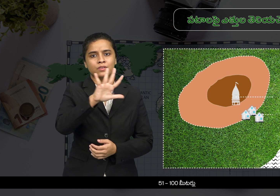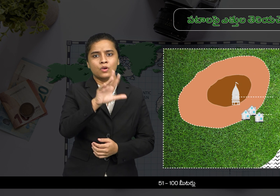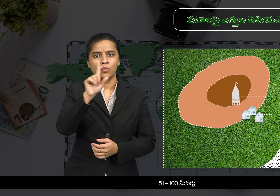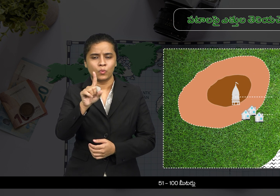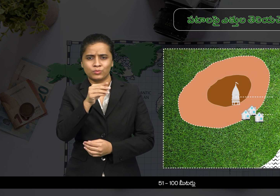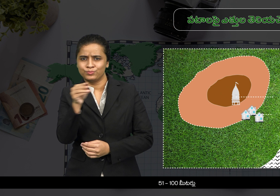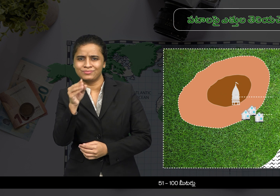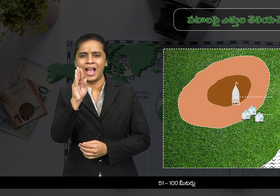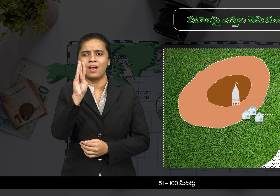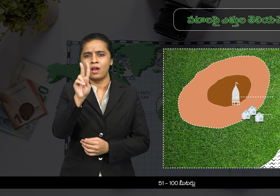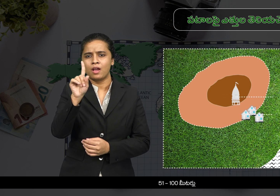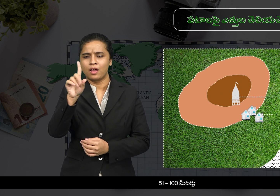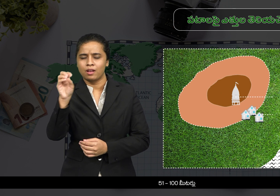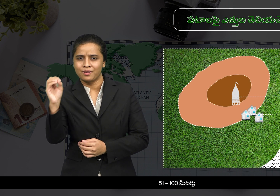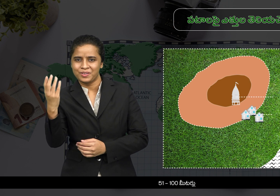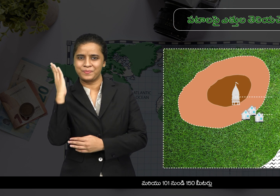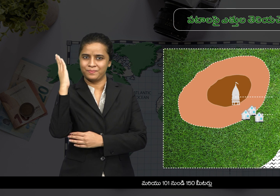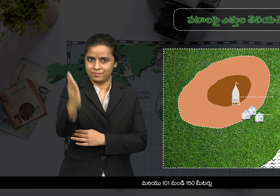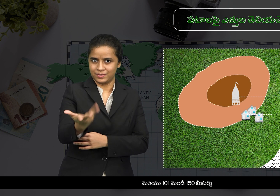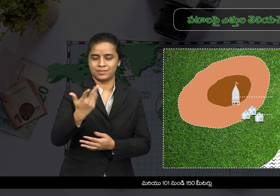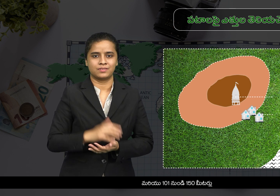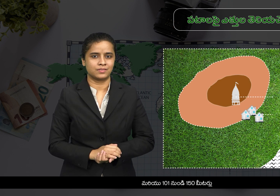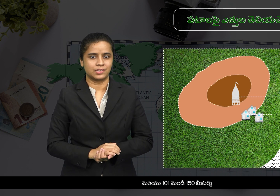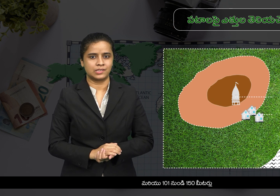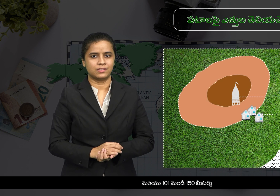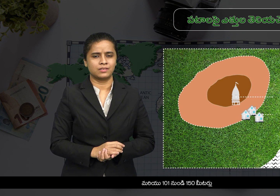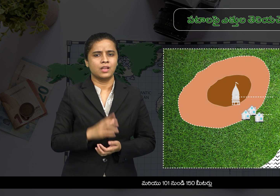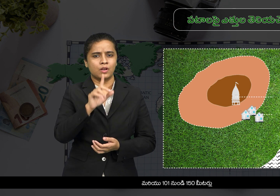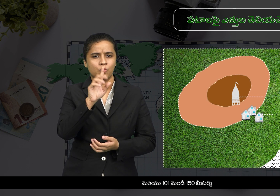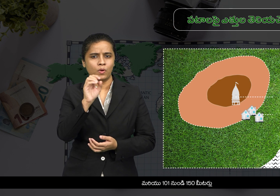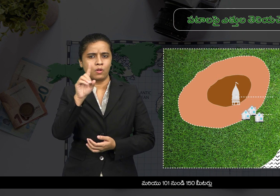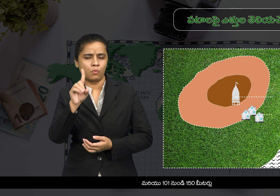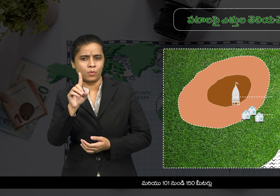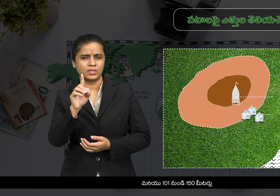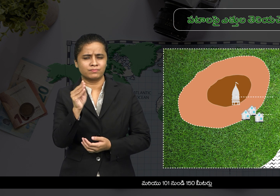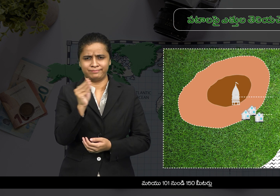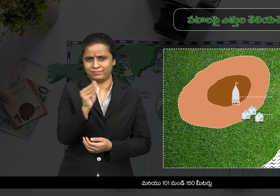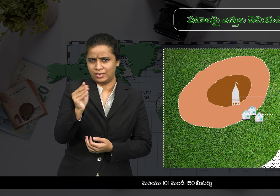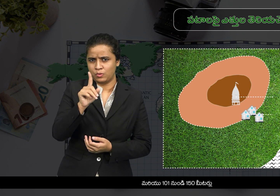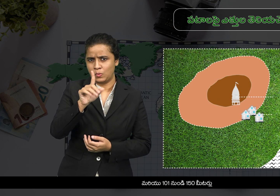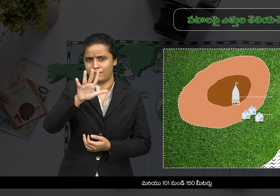51 నుంచి 100 మీటర్లు మరియు 101 నుండి 150 మీటర్లు.